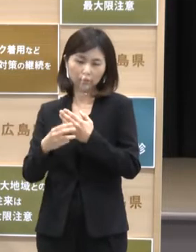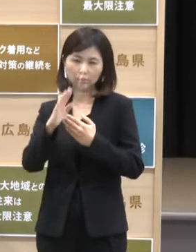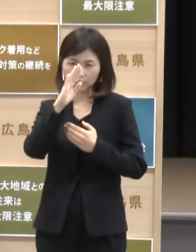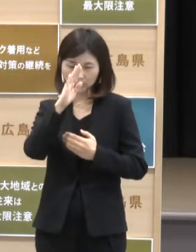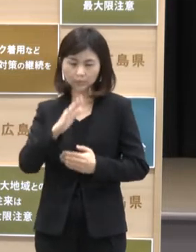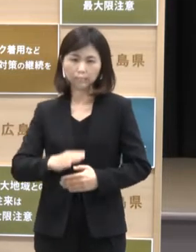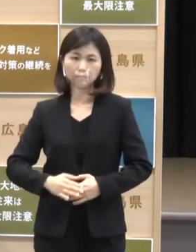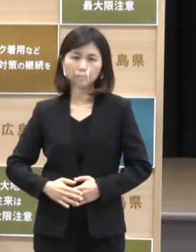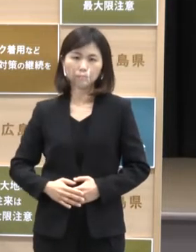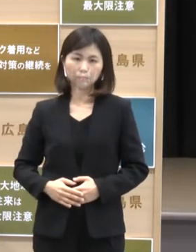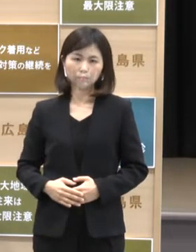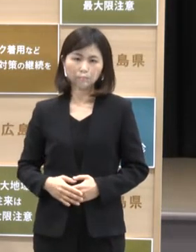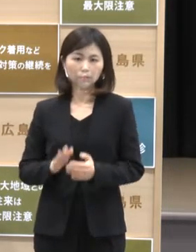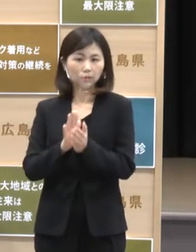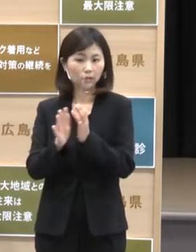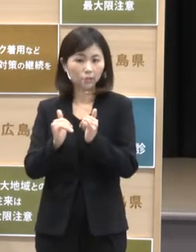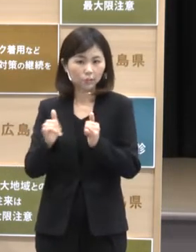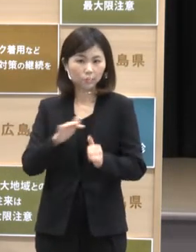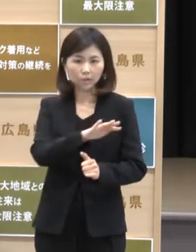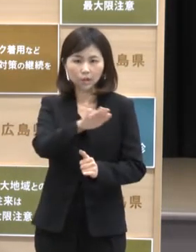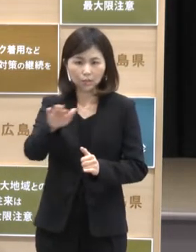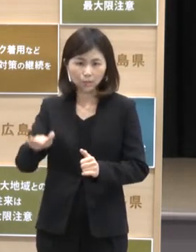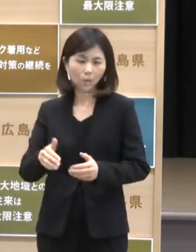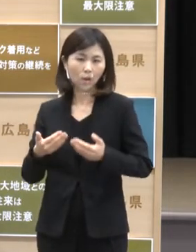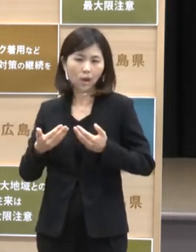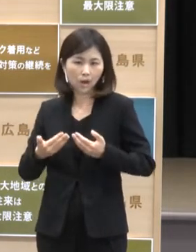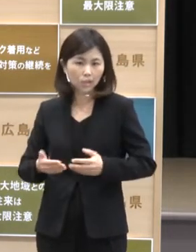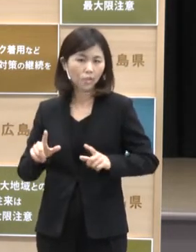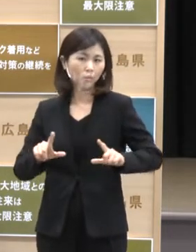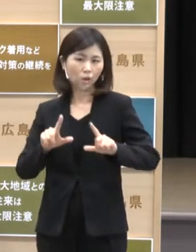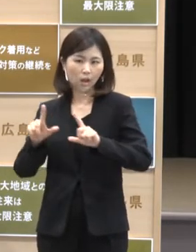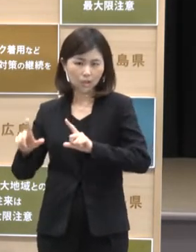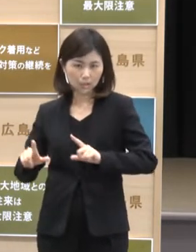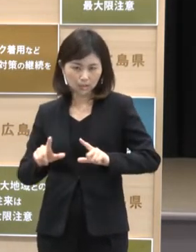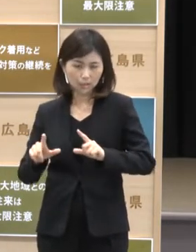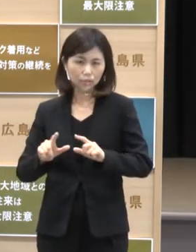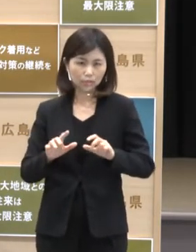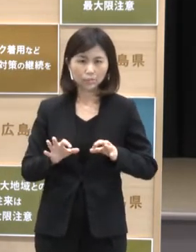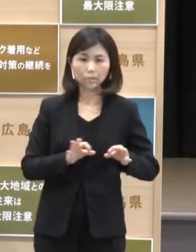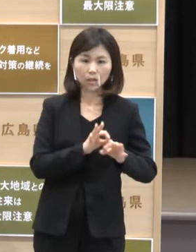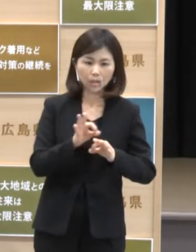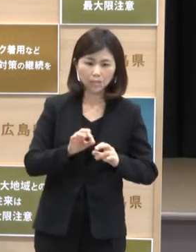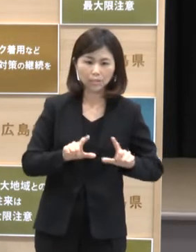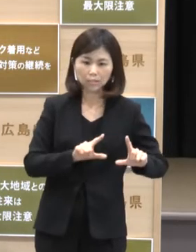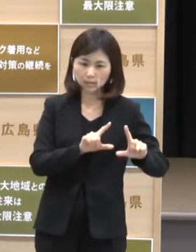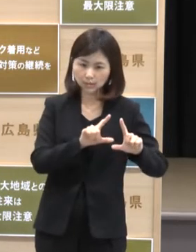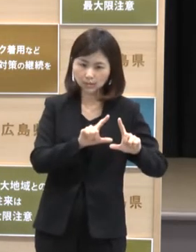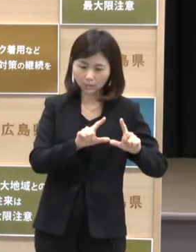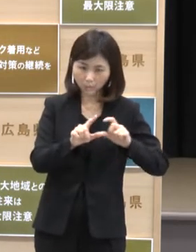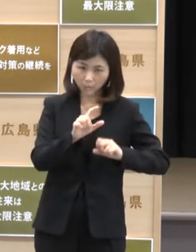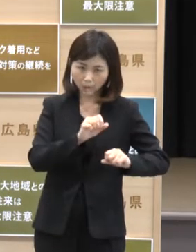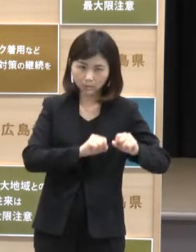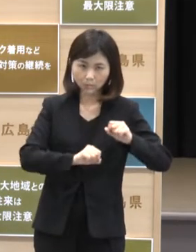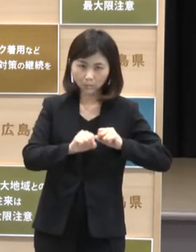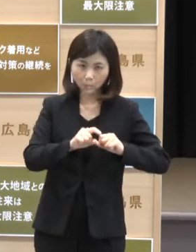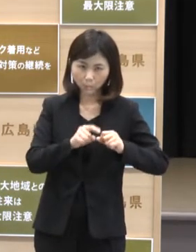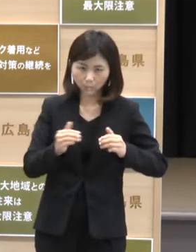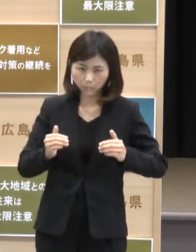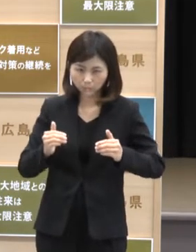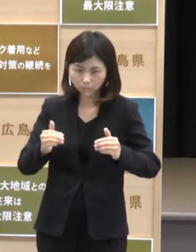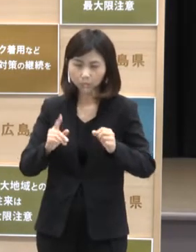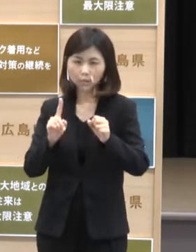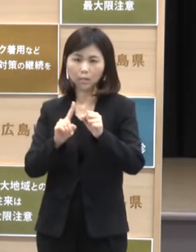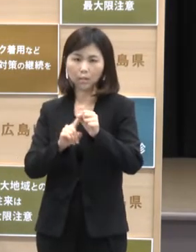県民の皆様の安全、安心な暮らしと経済社会活動を両立していくためにも、お一人お一人